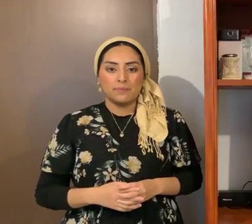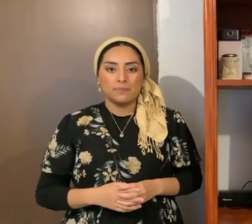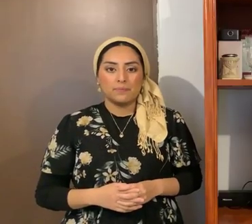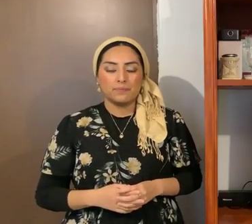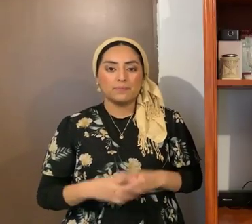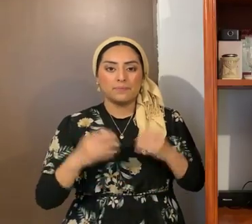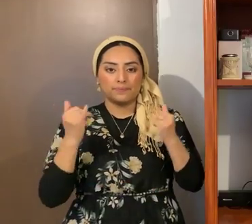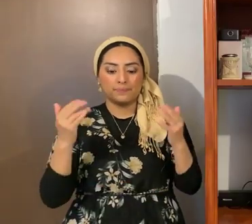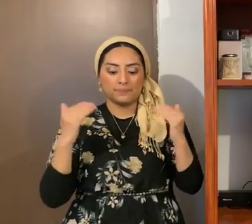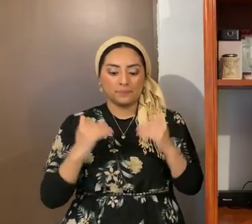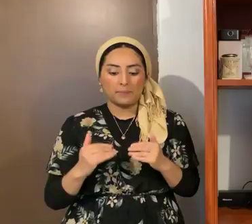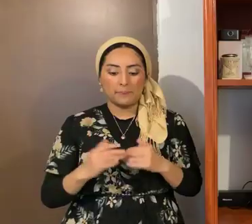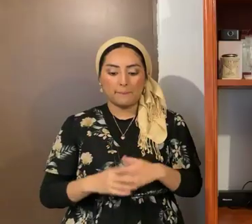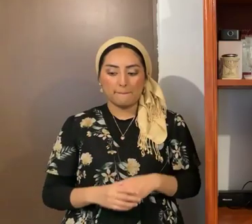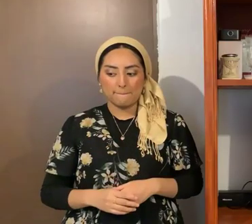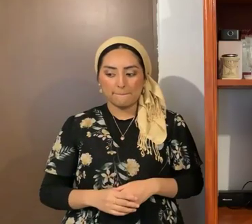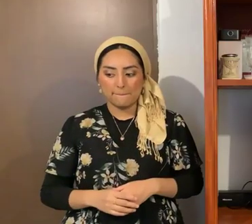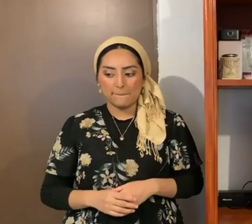Ahora,